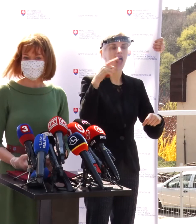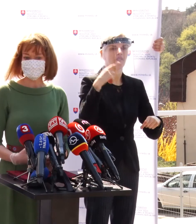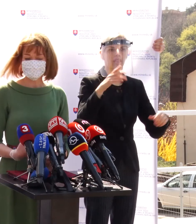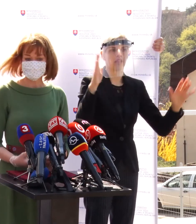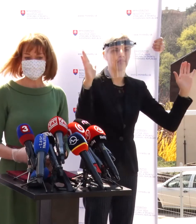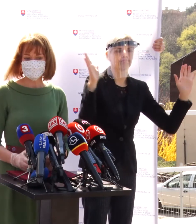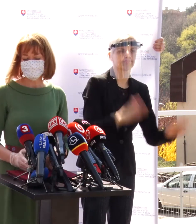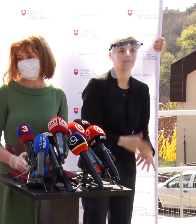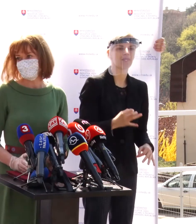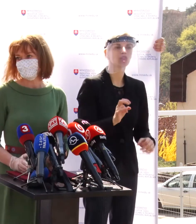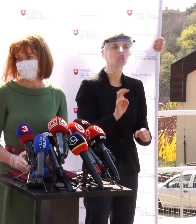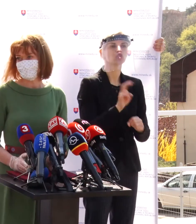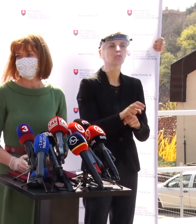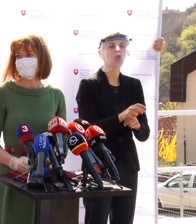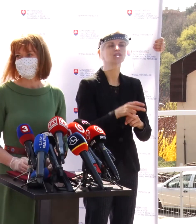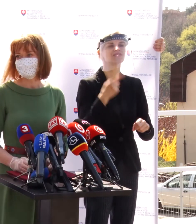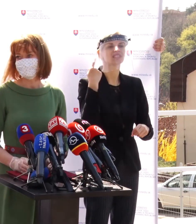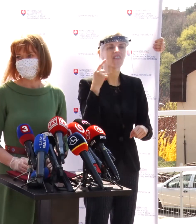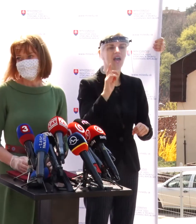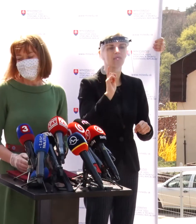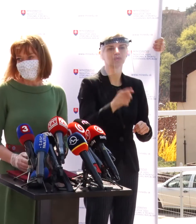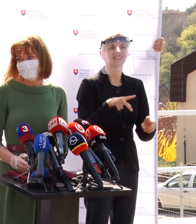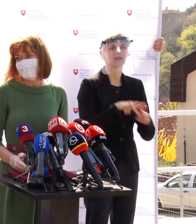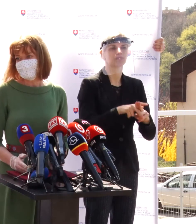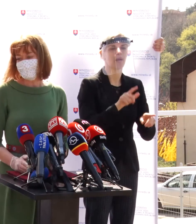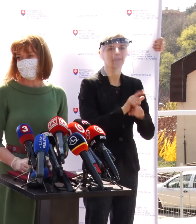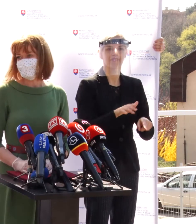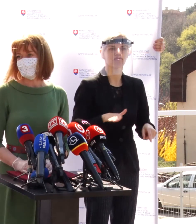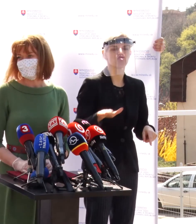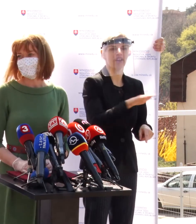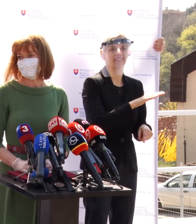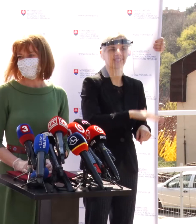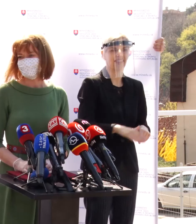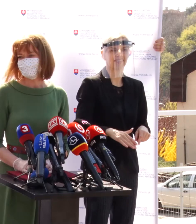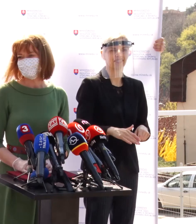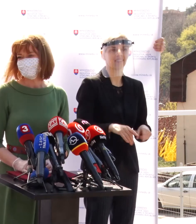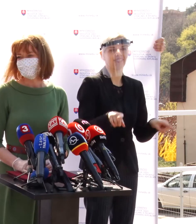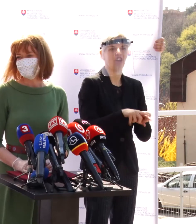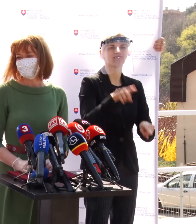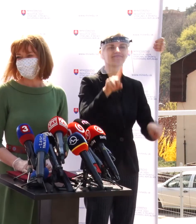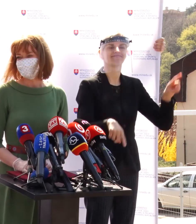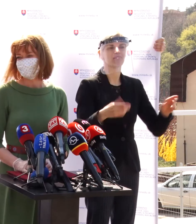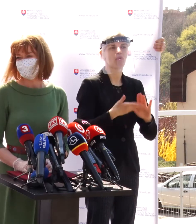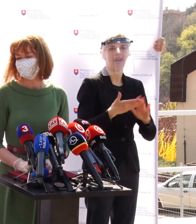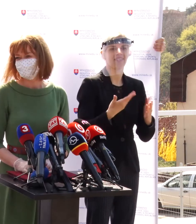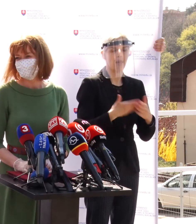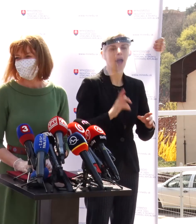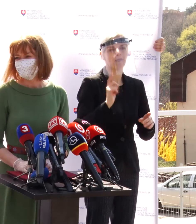tá dostupnosť vzdelávania musí byť zabezpečená pre všetky deti teraz, aj keď máme rôzne podmienky na to.